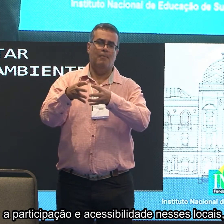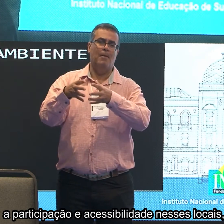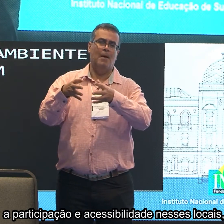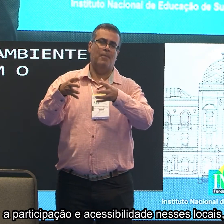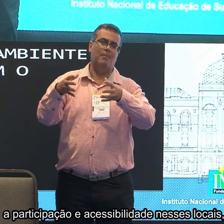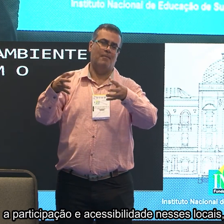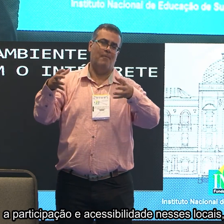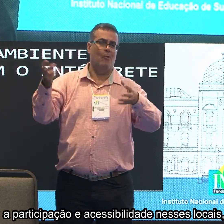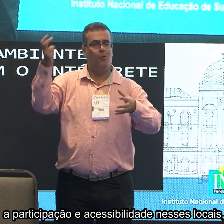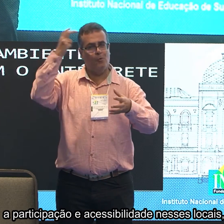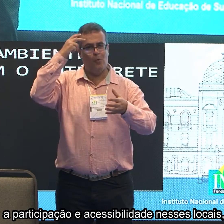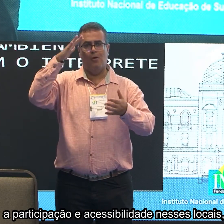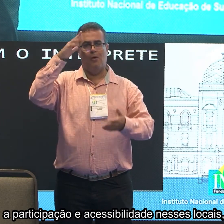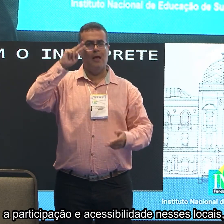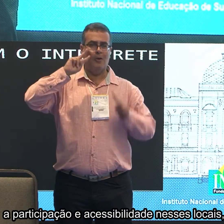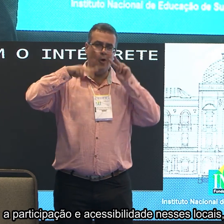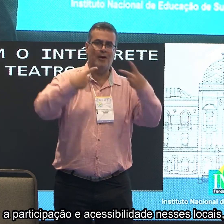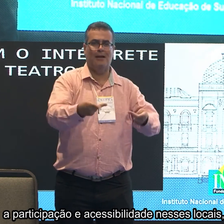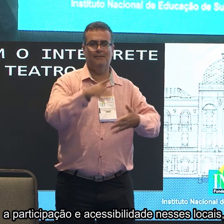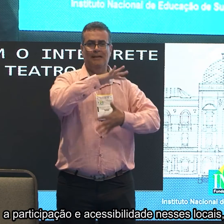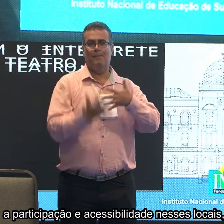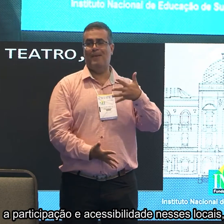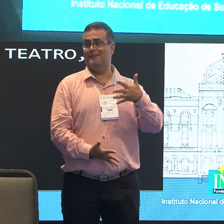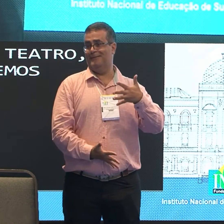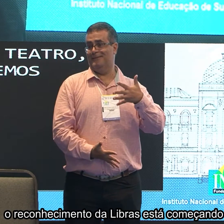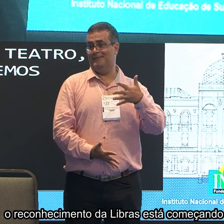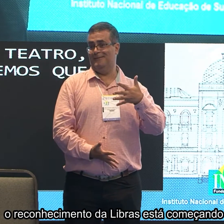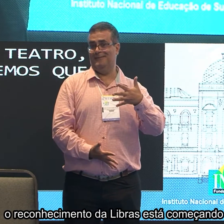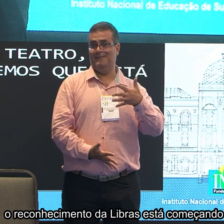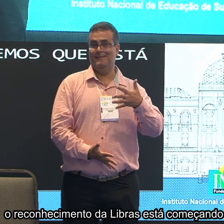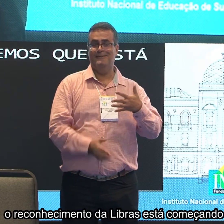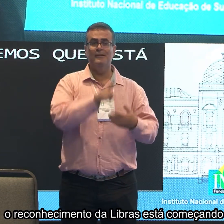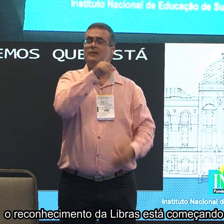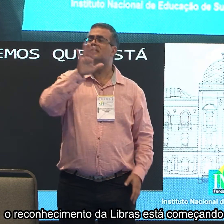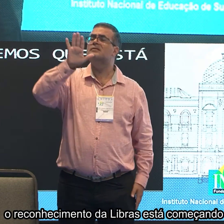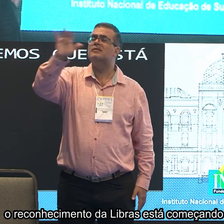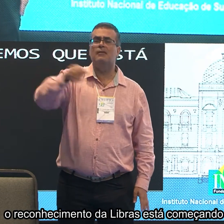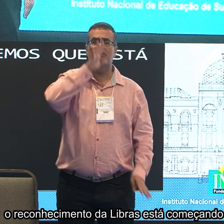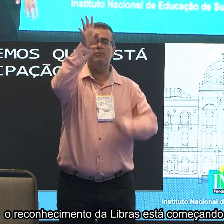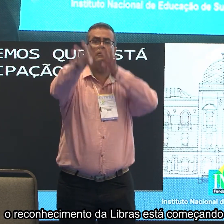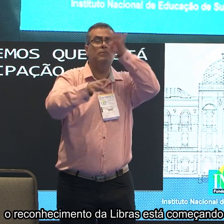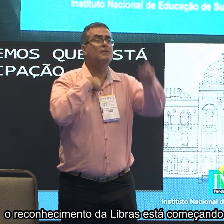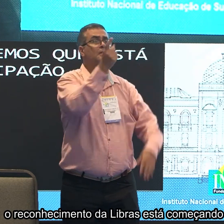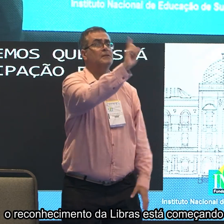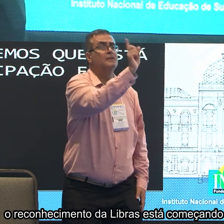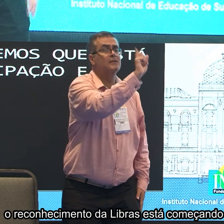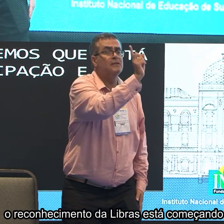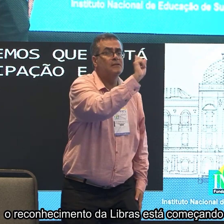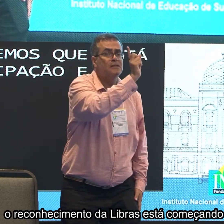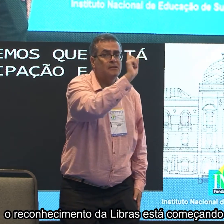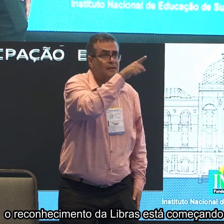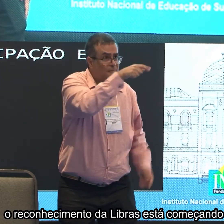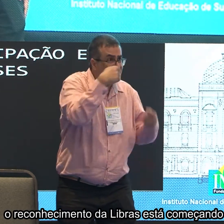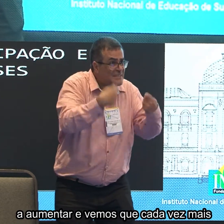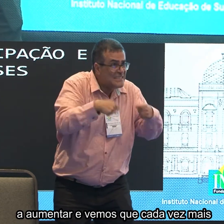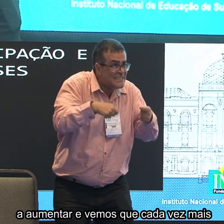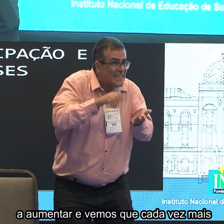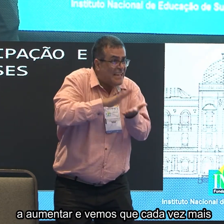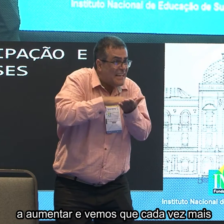e acessibilidade nesses locais. O reconhecimento da Libras está começando a